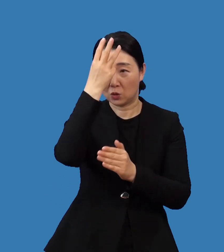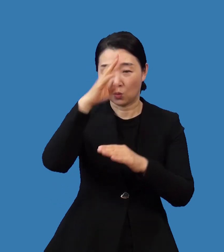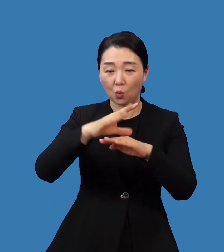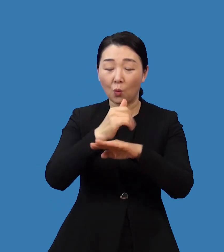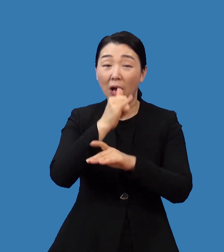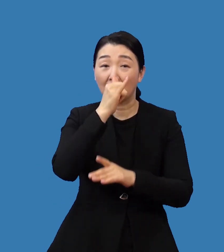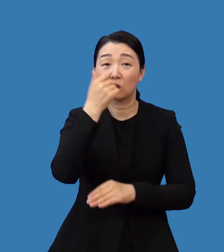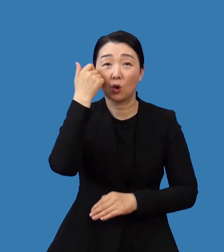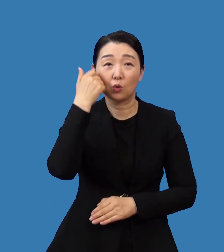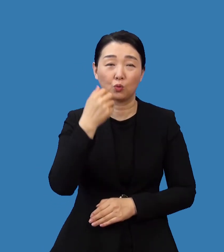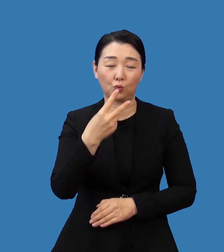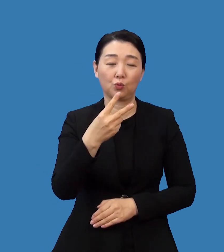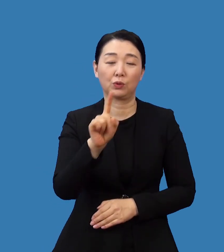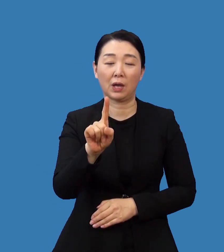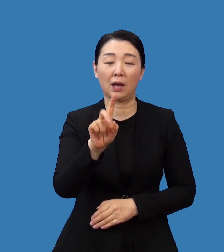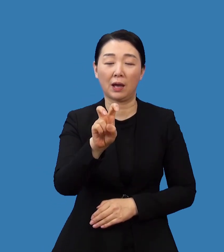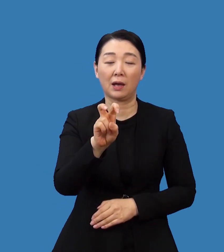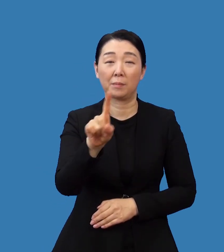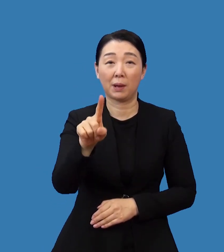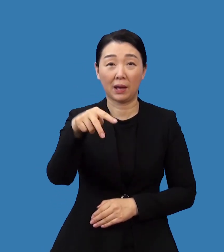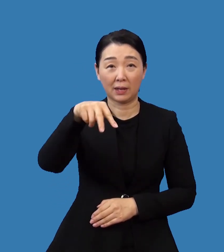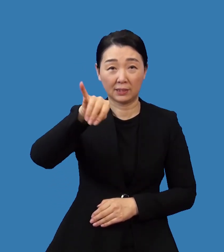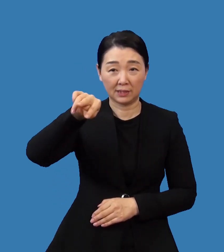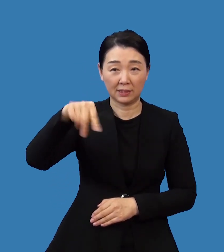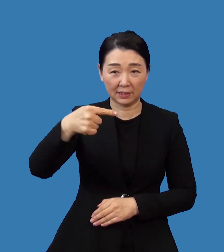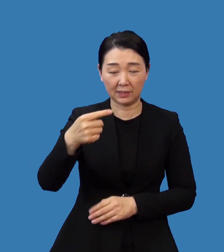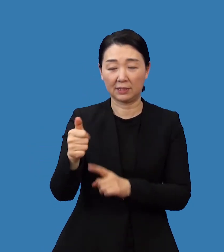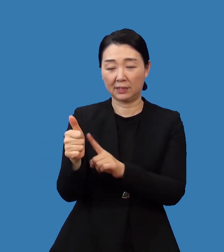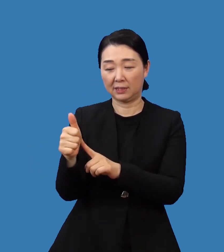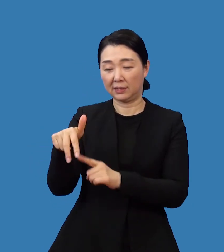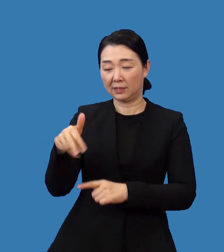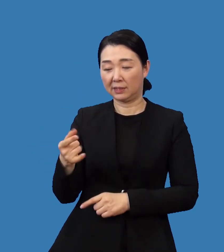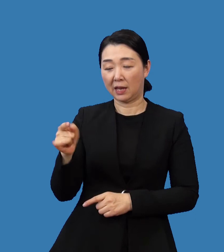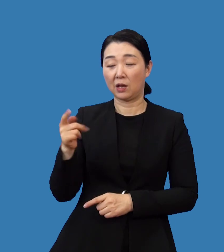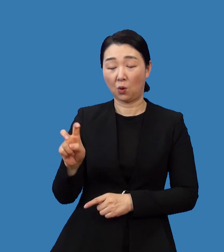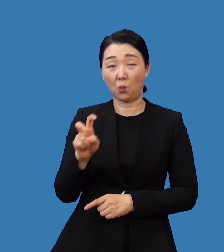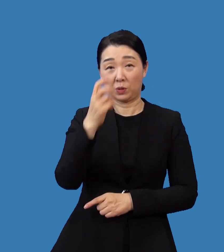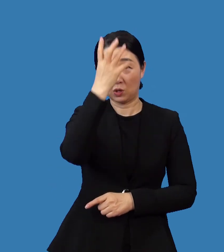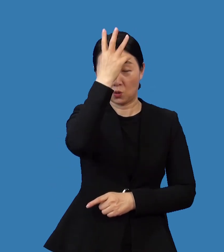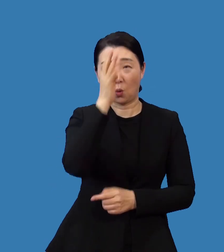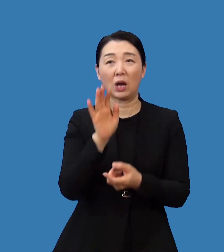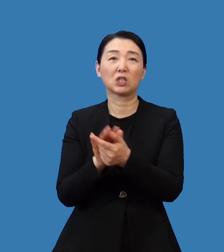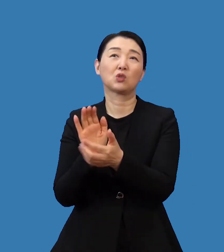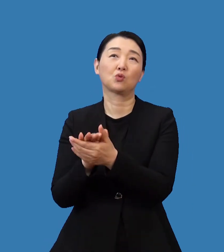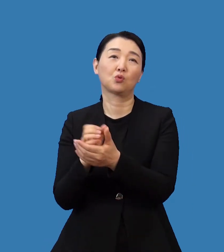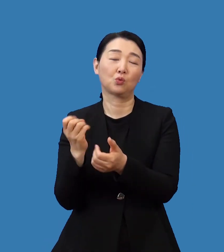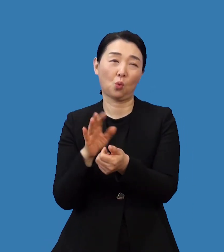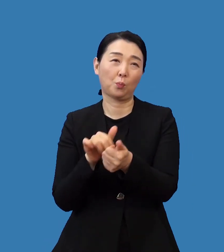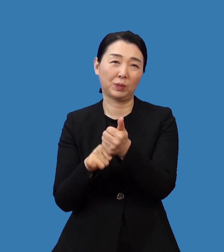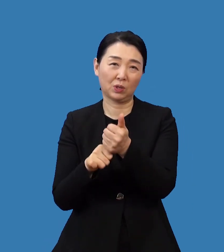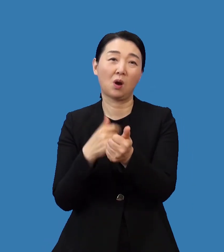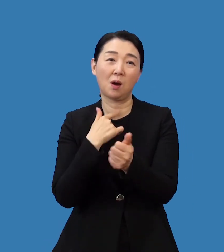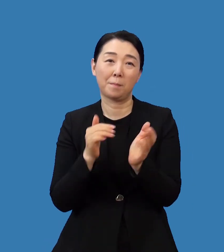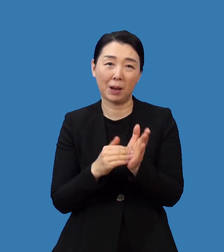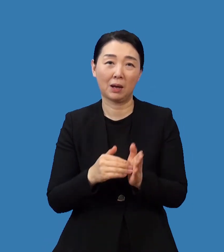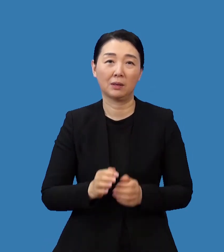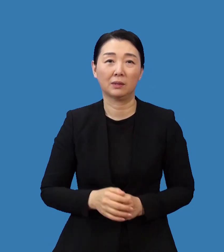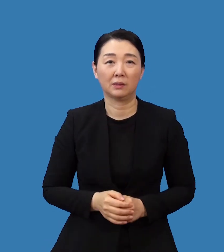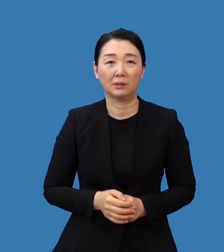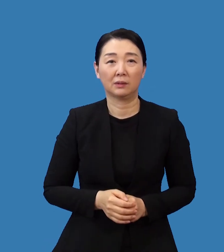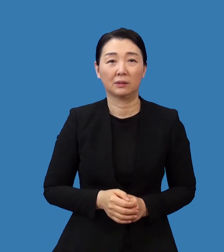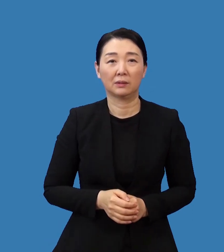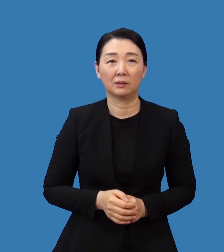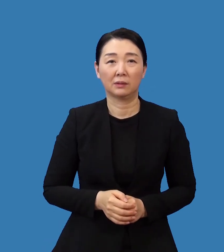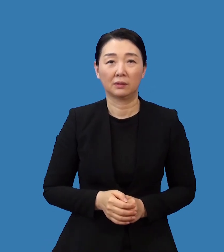그런데 제롬이라는 사람은 이 교황의 친구였어요. 친구로서 또 비서 역할을 했습니다. 그러니까